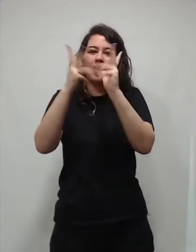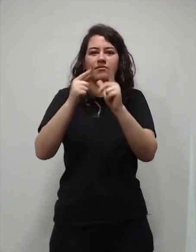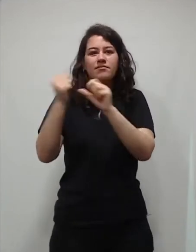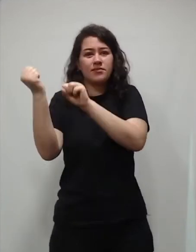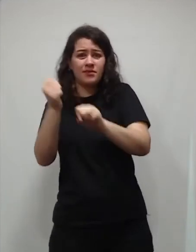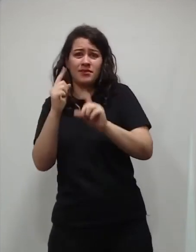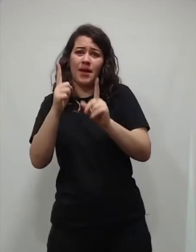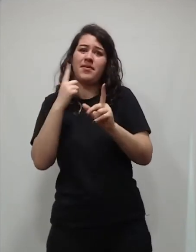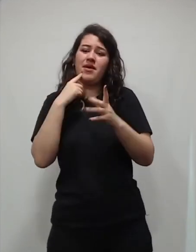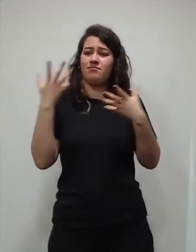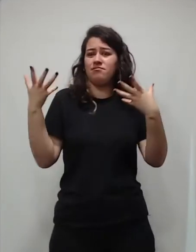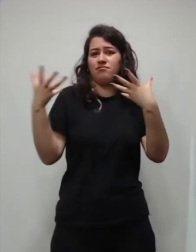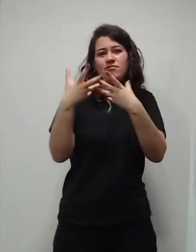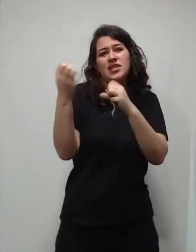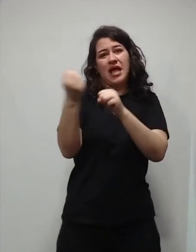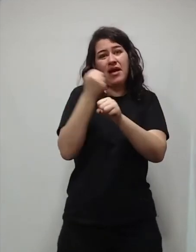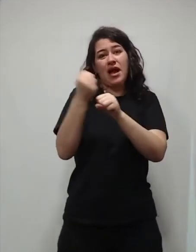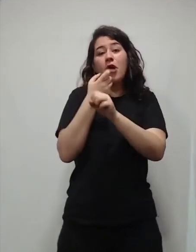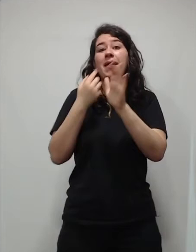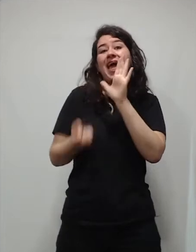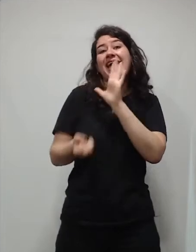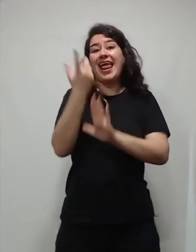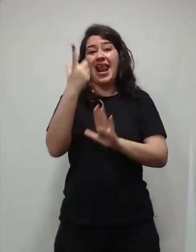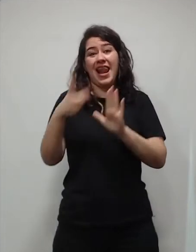han estado, estuvieron allí.